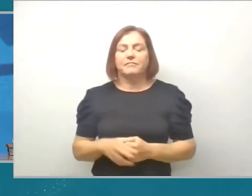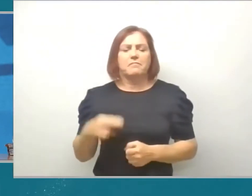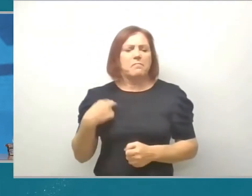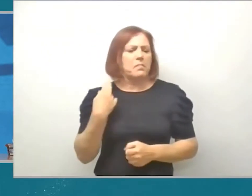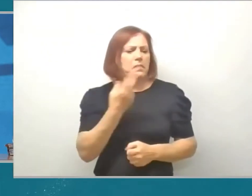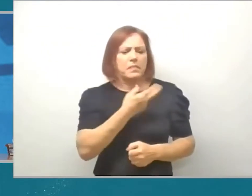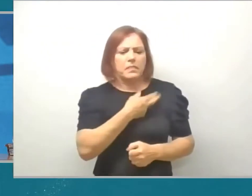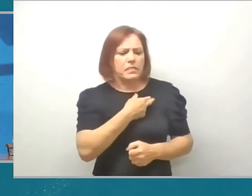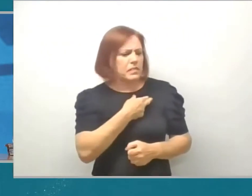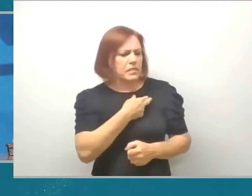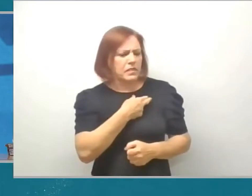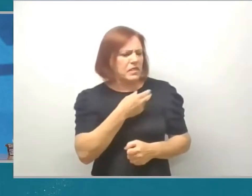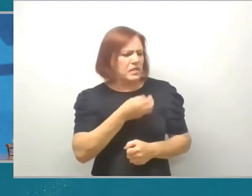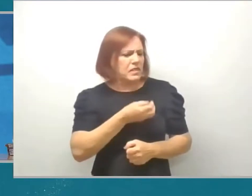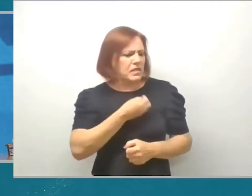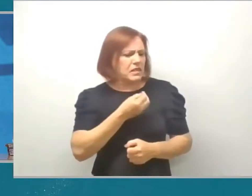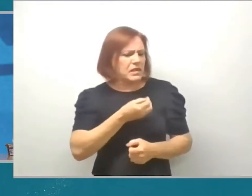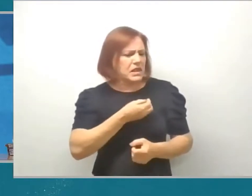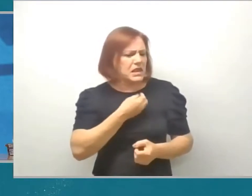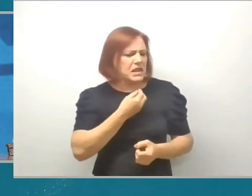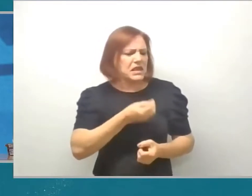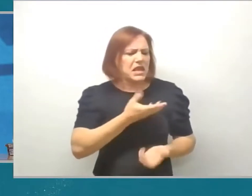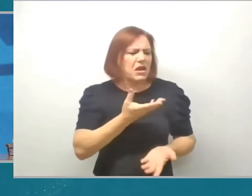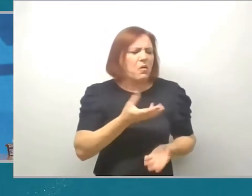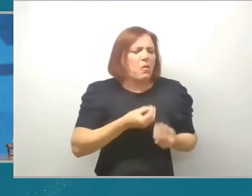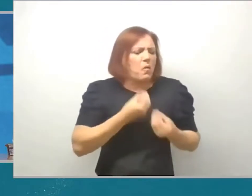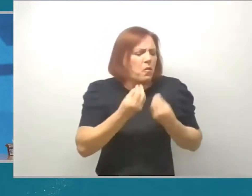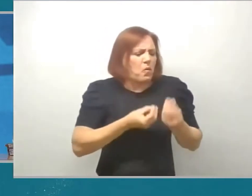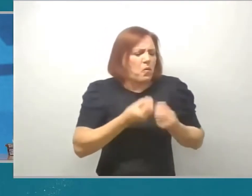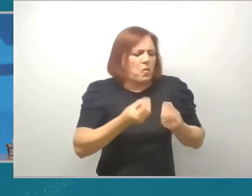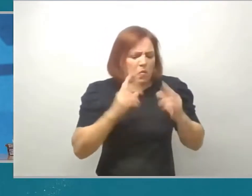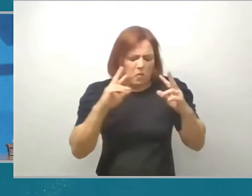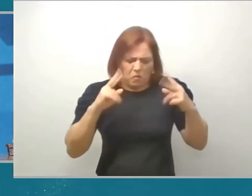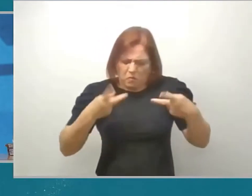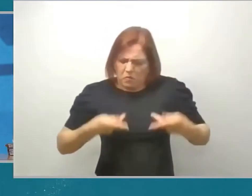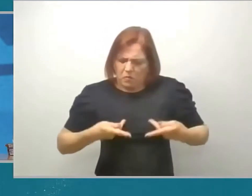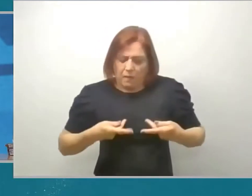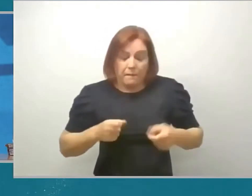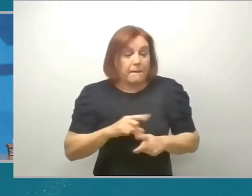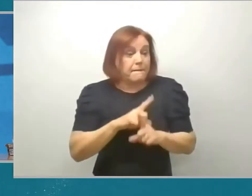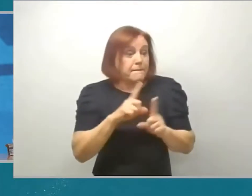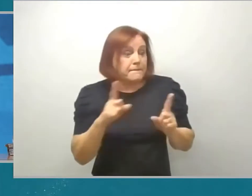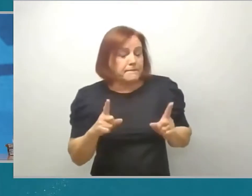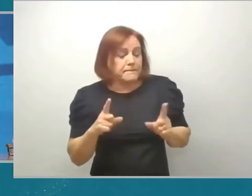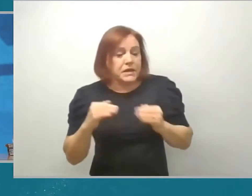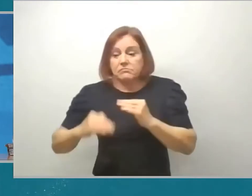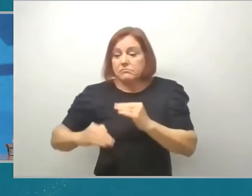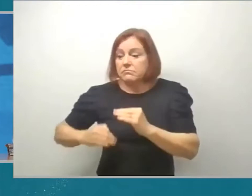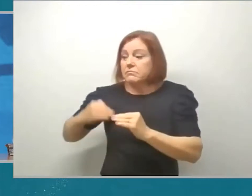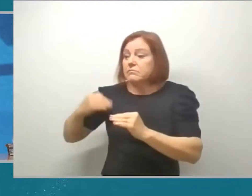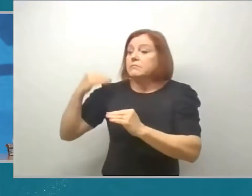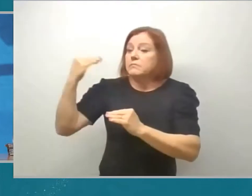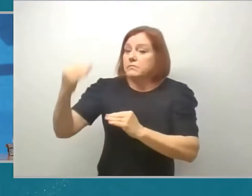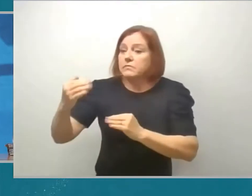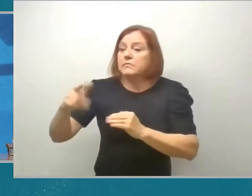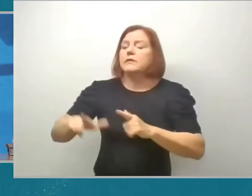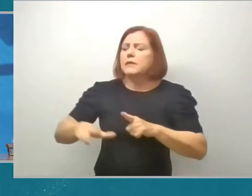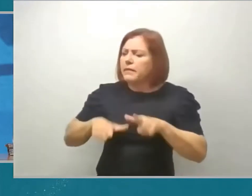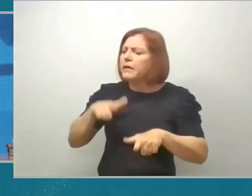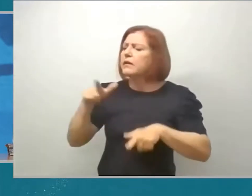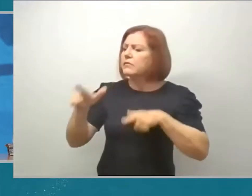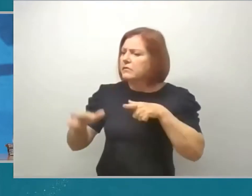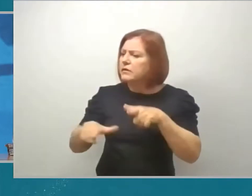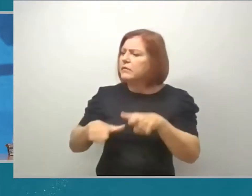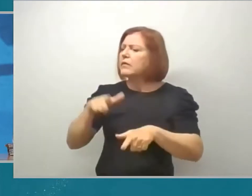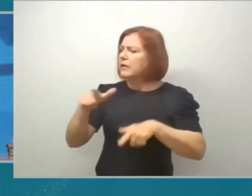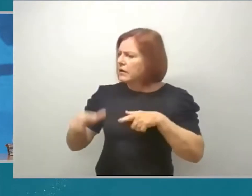Está em Lucas 12, 37, que fala isso, né? Quando o Senhor vier, os